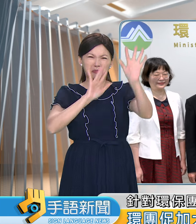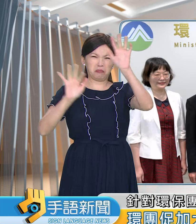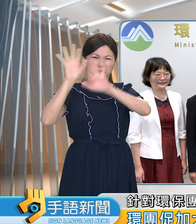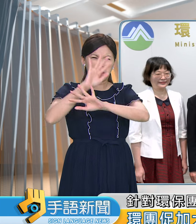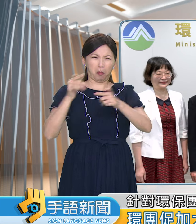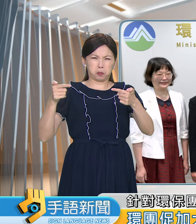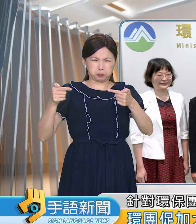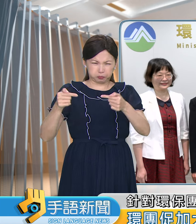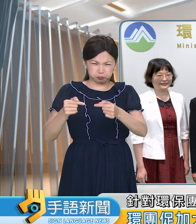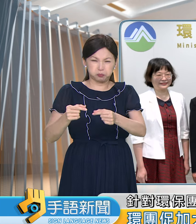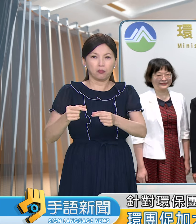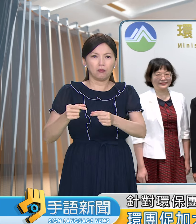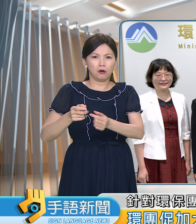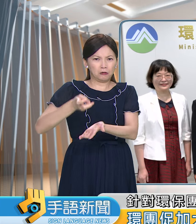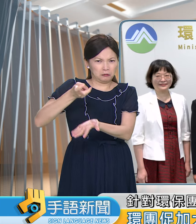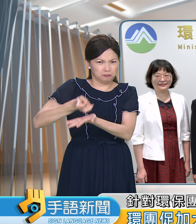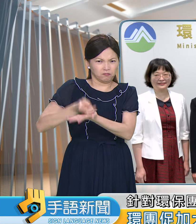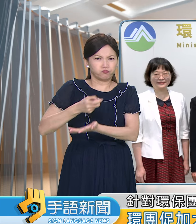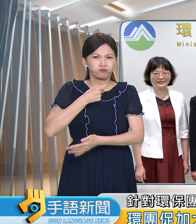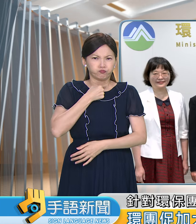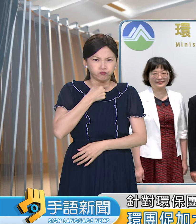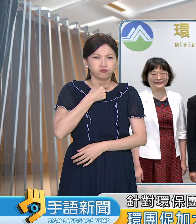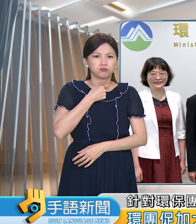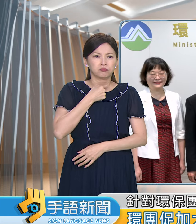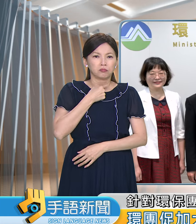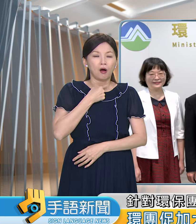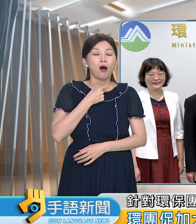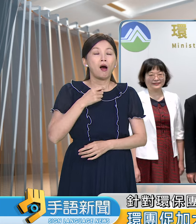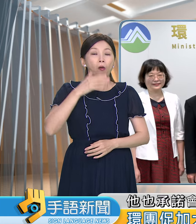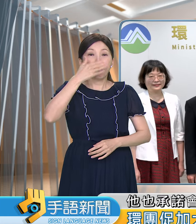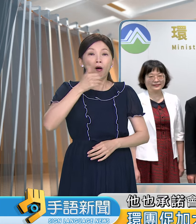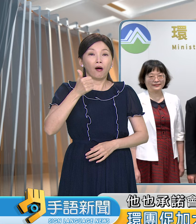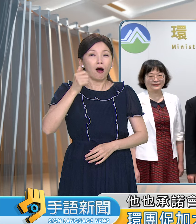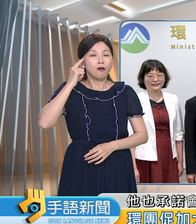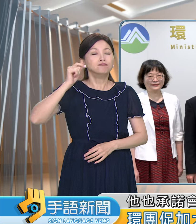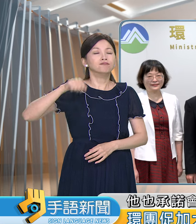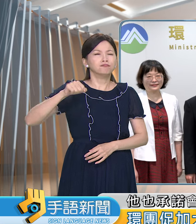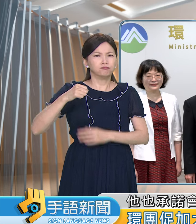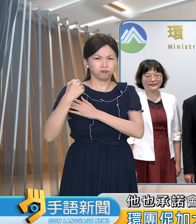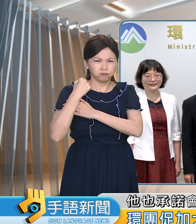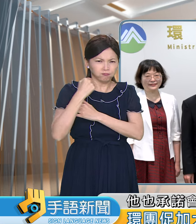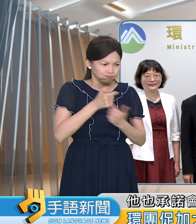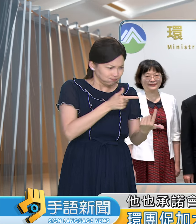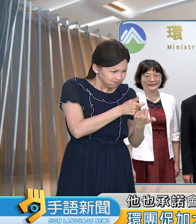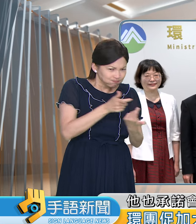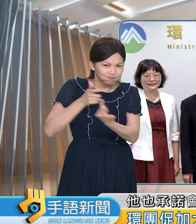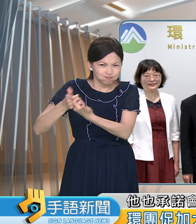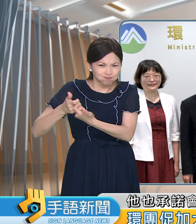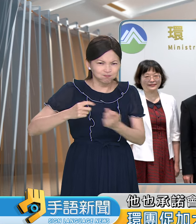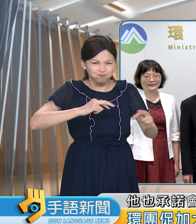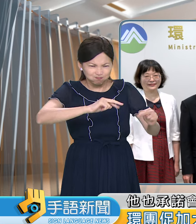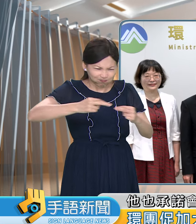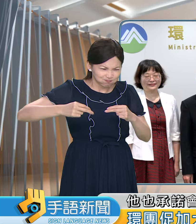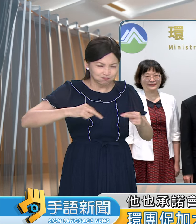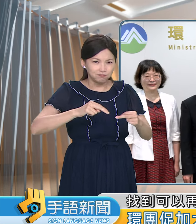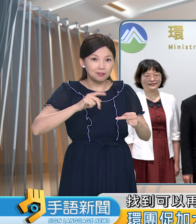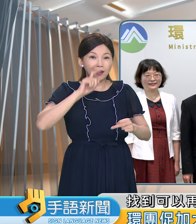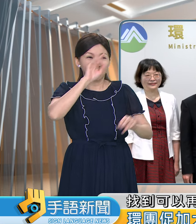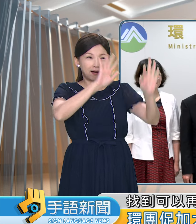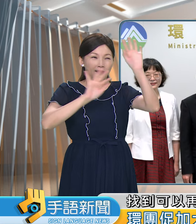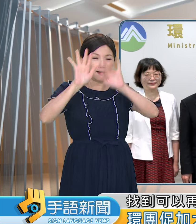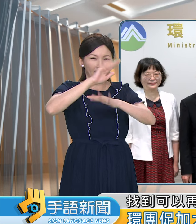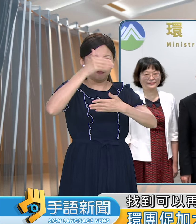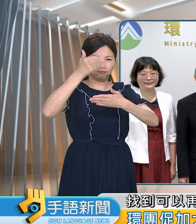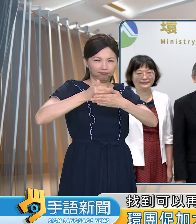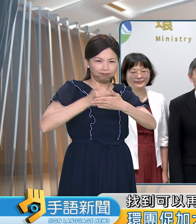体要求加大改善空污，他承诺会再努力拧对毛巾，找